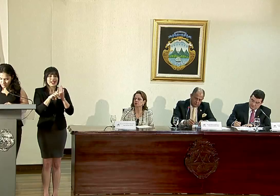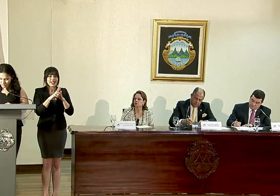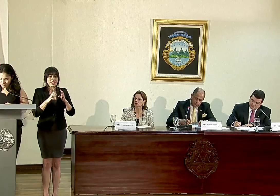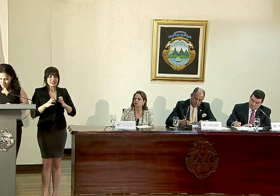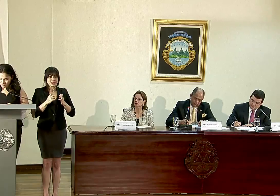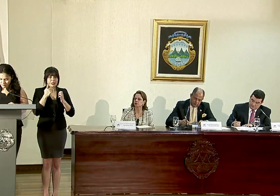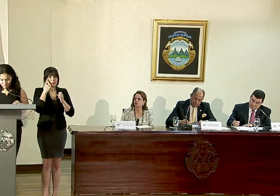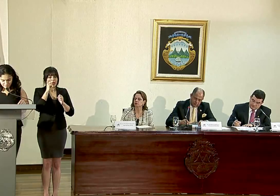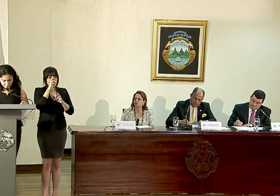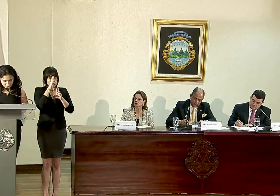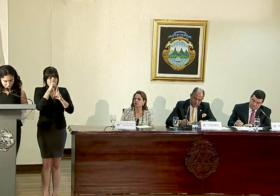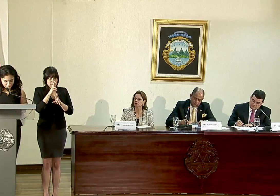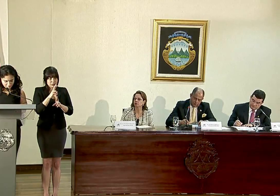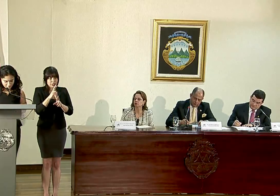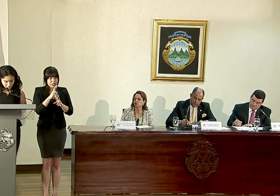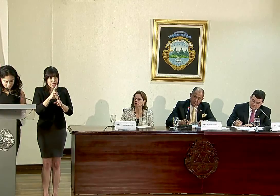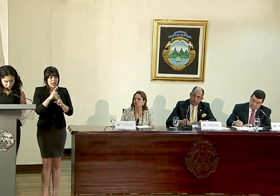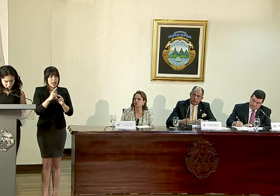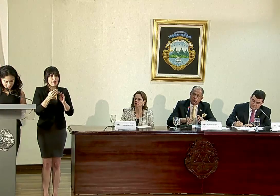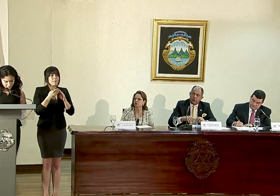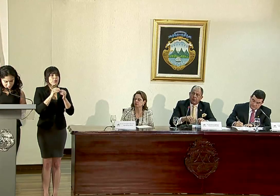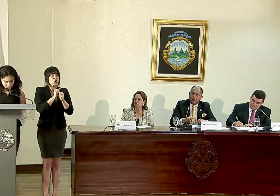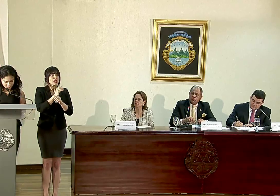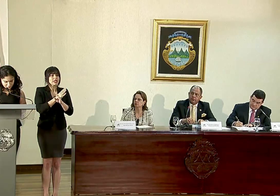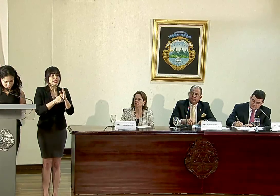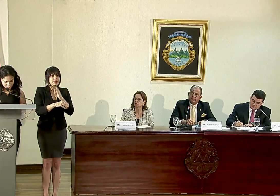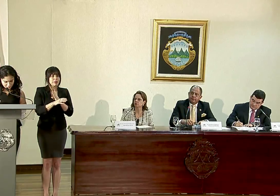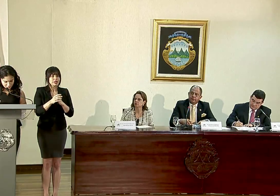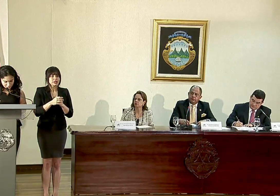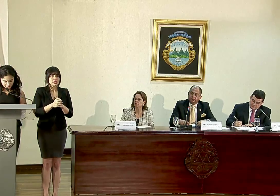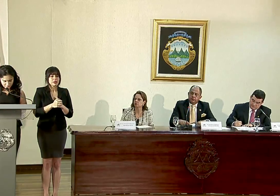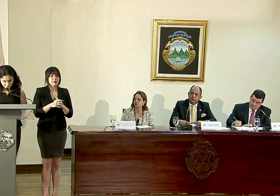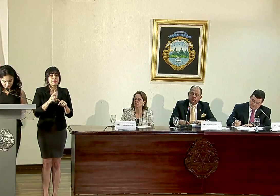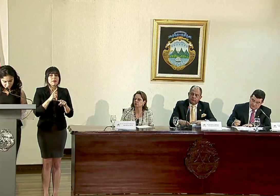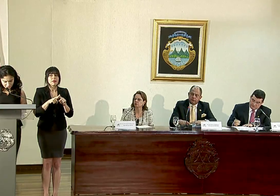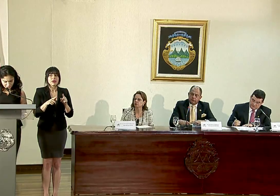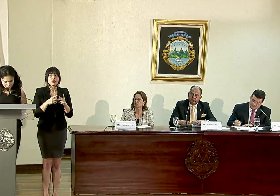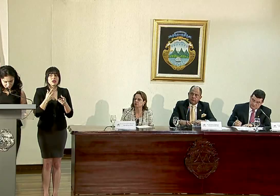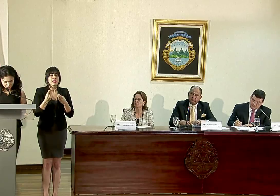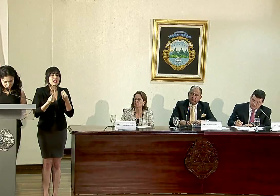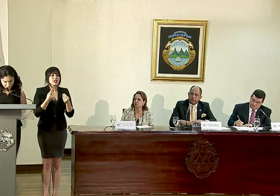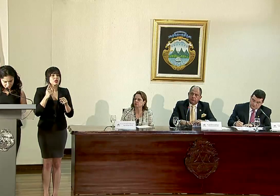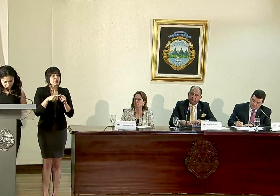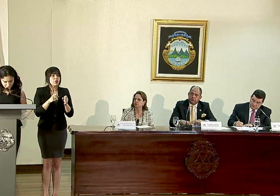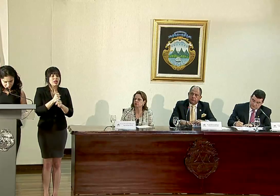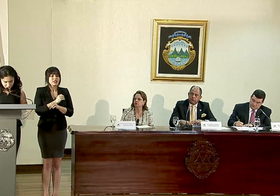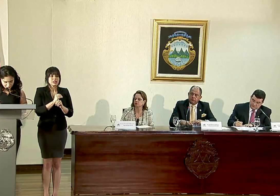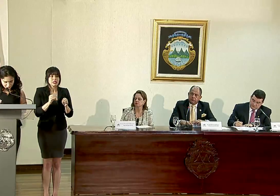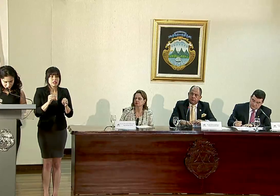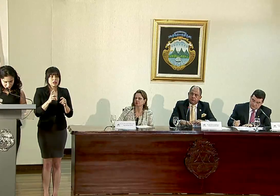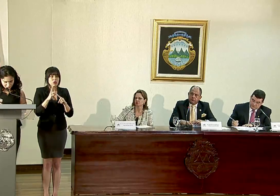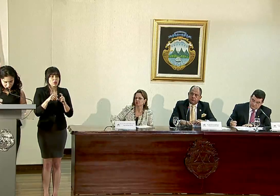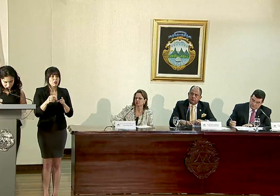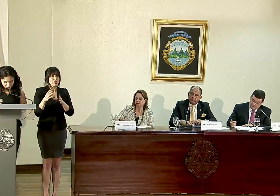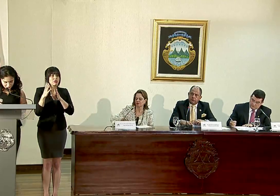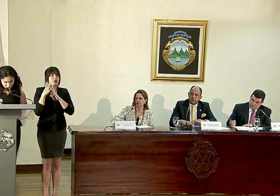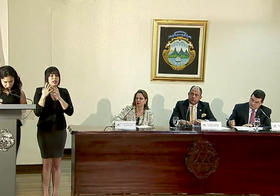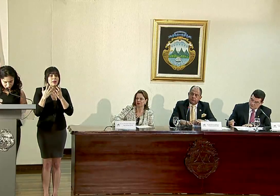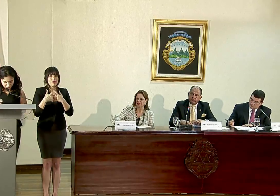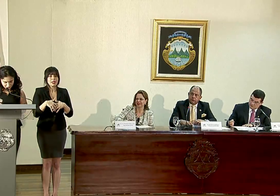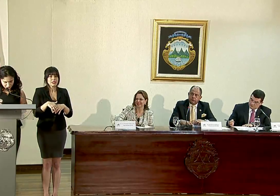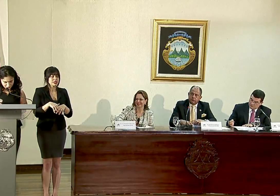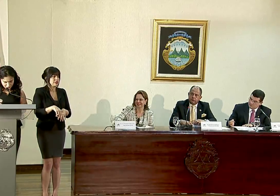para hacerla respetar en cuanto a la población con discapacidad pero ¿qué querés que haga? no puedo hacer nada no puedo echarme encima a las empresas